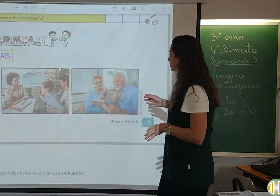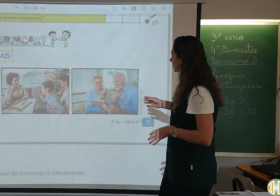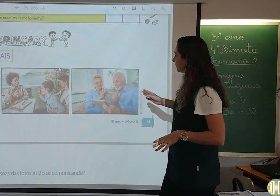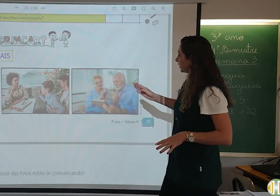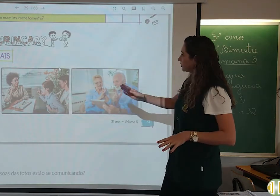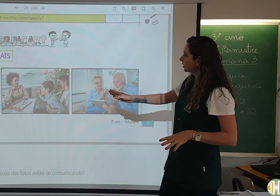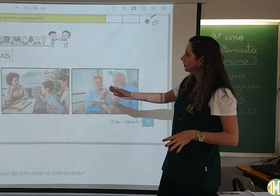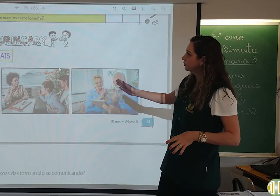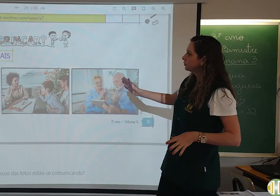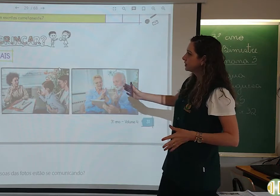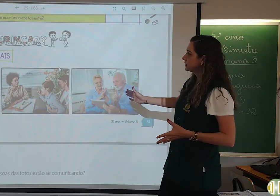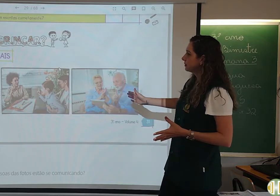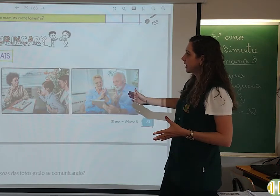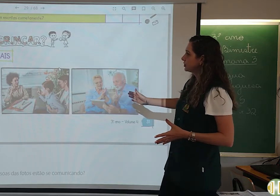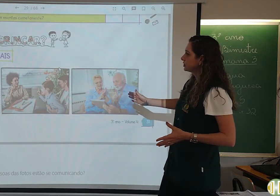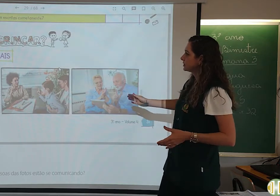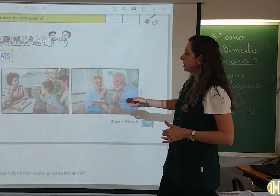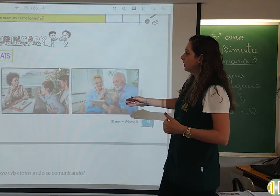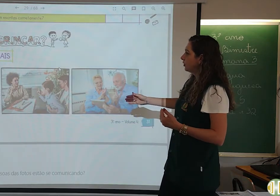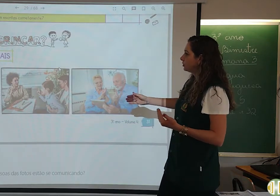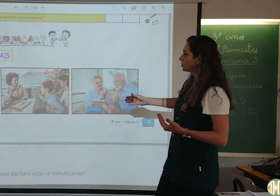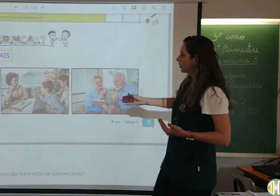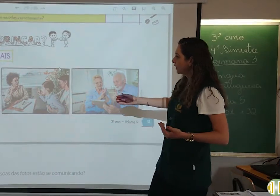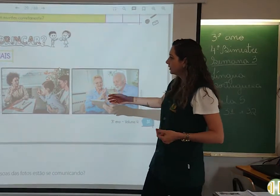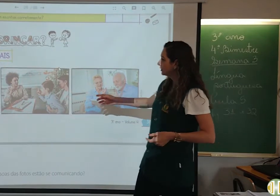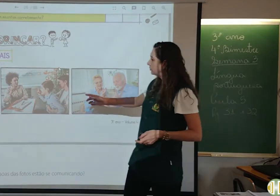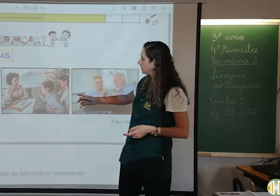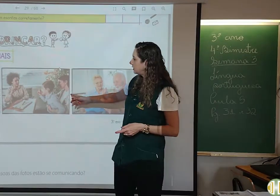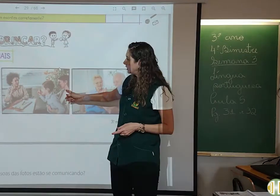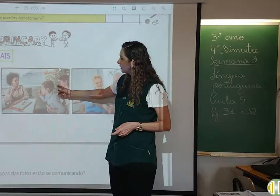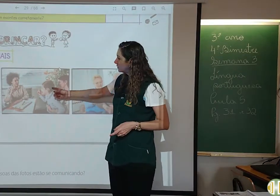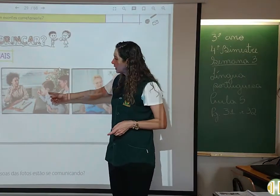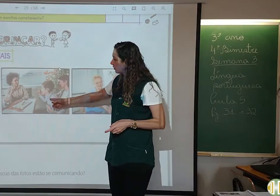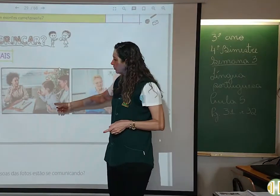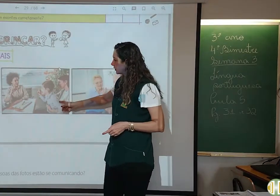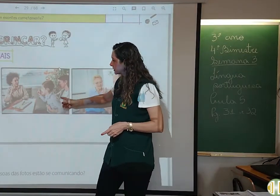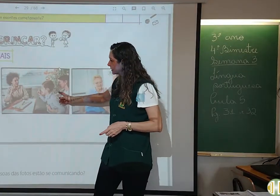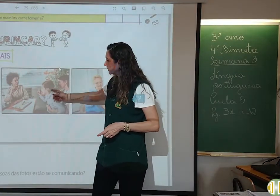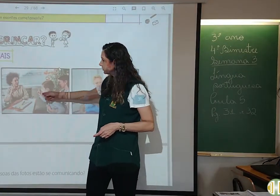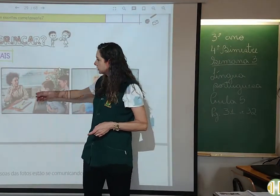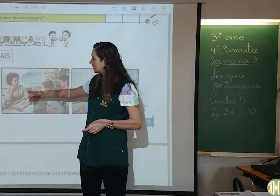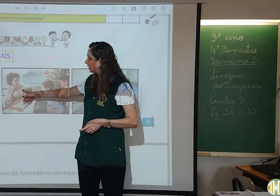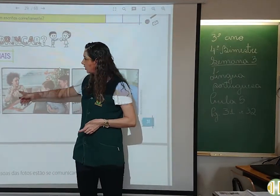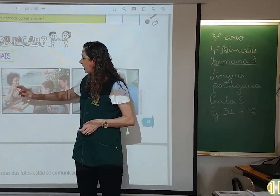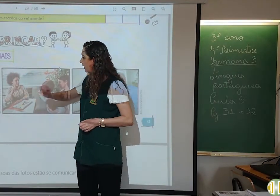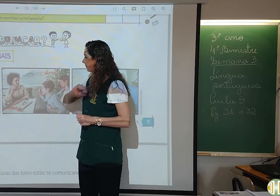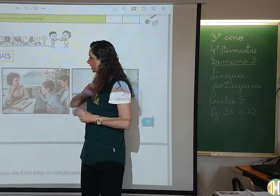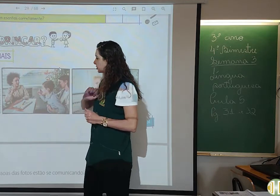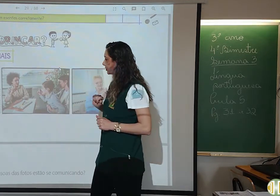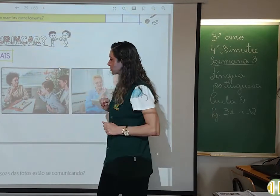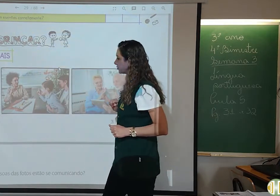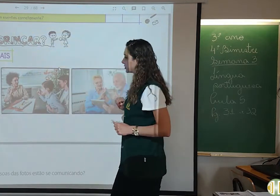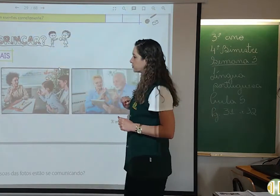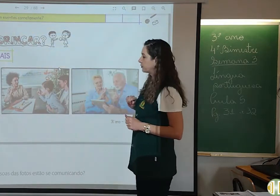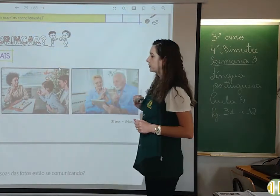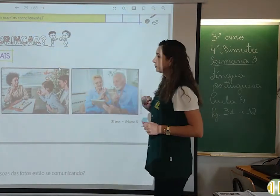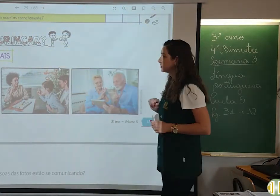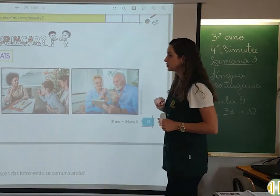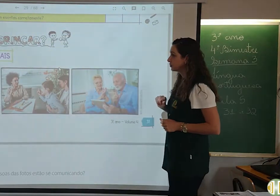está vendo aqui, ó, duas imagens, onde, olha, o menininho está conversando aqui, ó, aparentemente com a sua